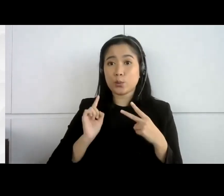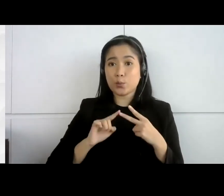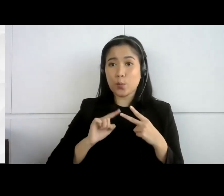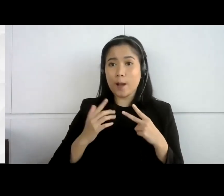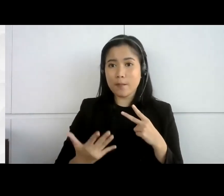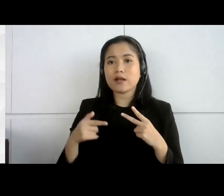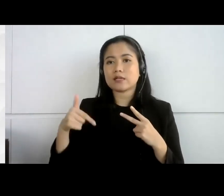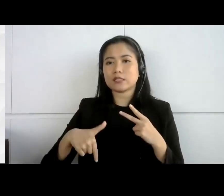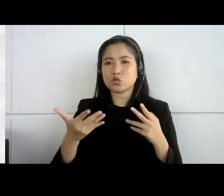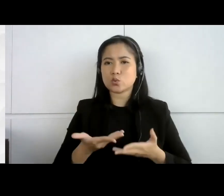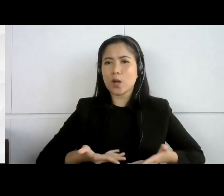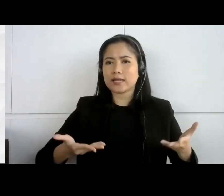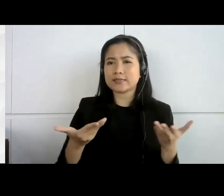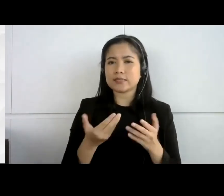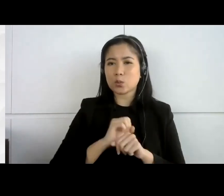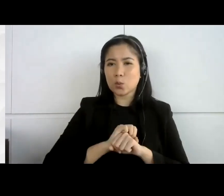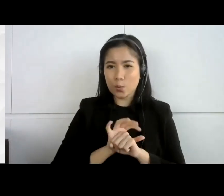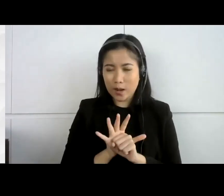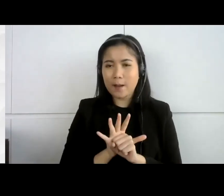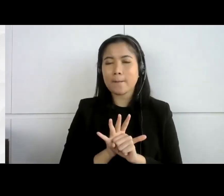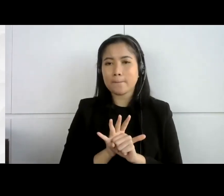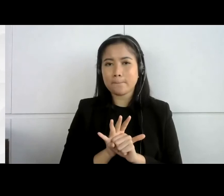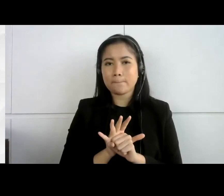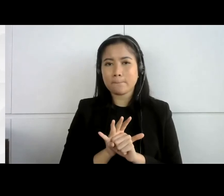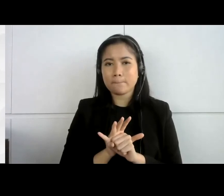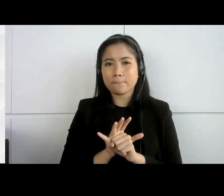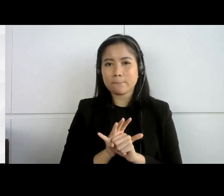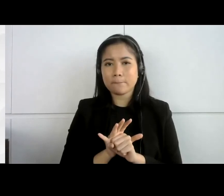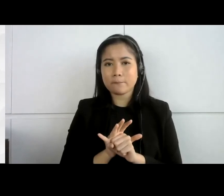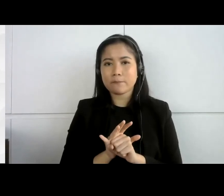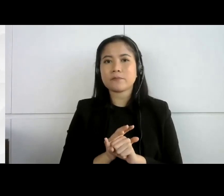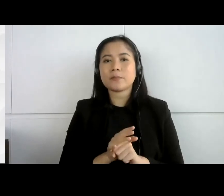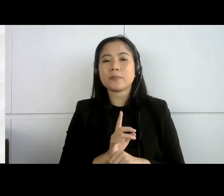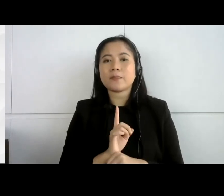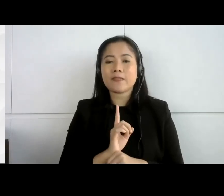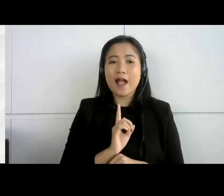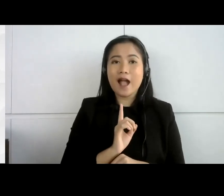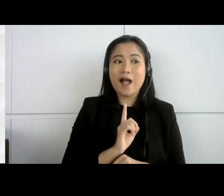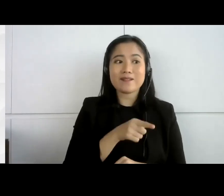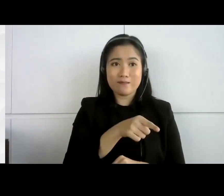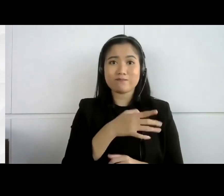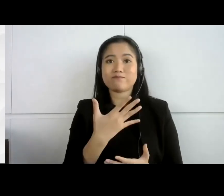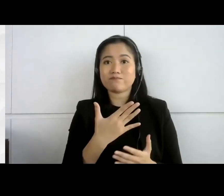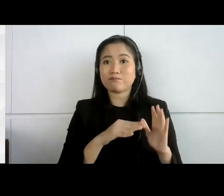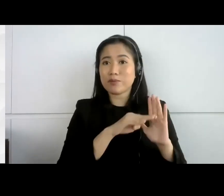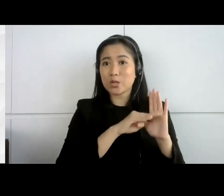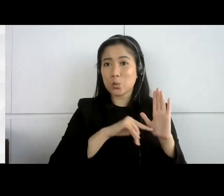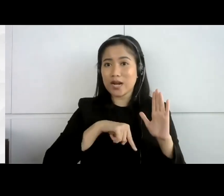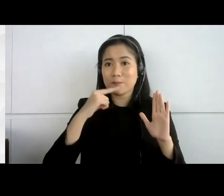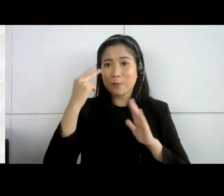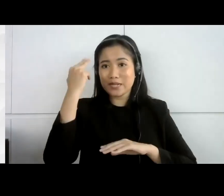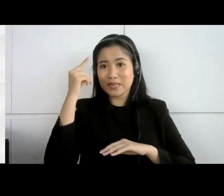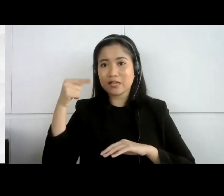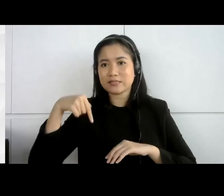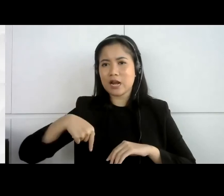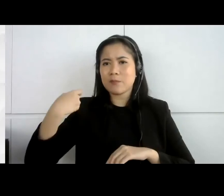pandemi COVID-19 dengan kebijakan yang sudah diberikan oleh pemerintah, dalam hal ini Kementerian